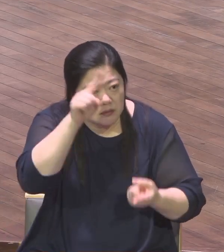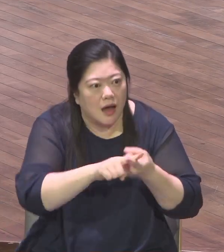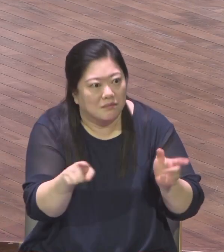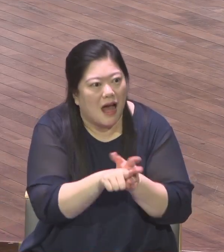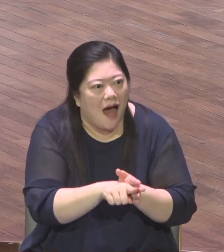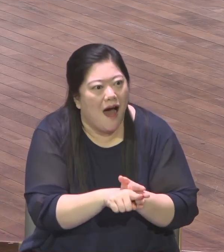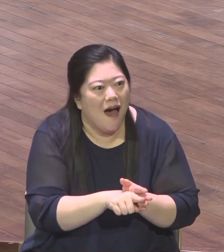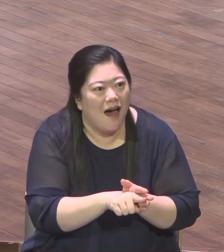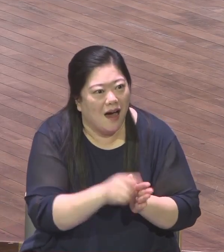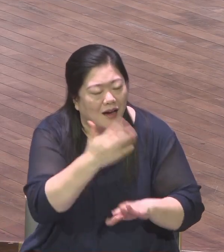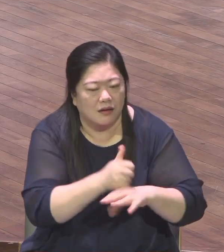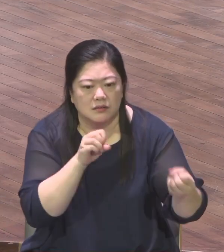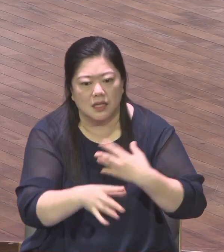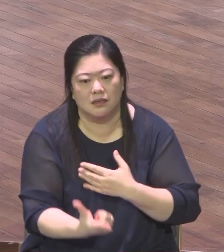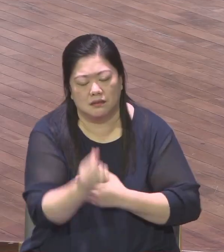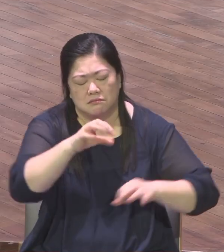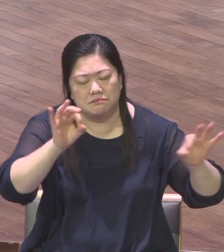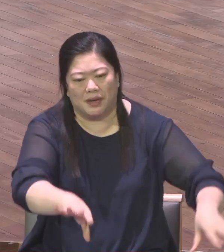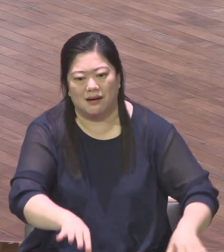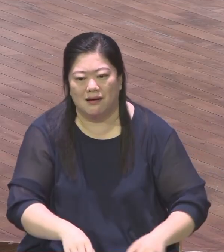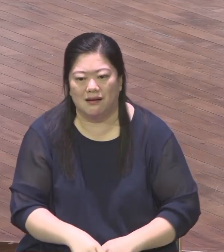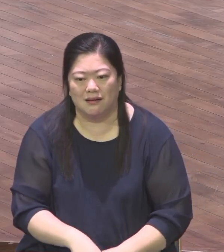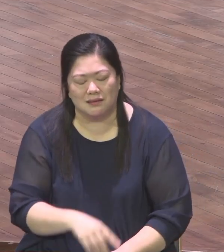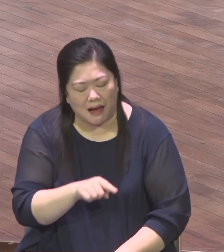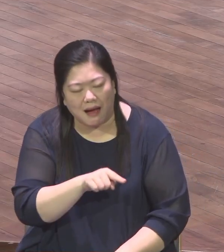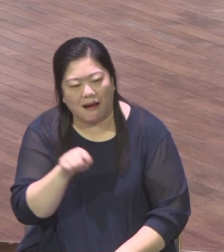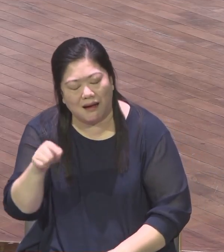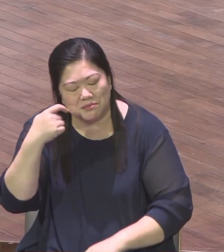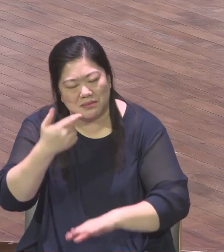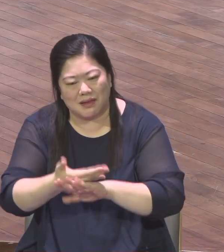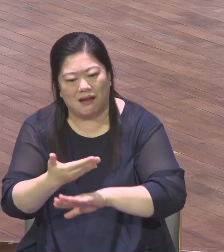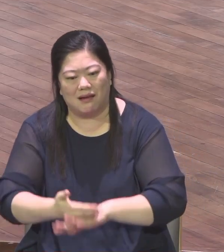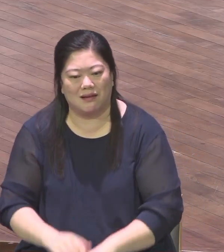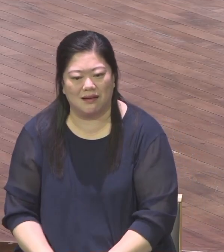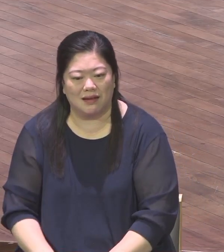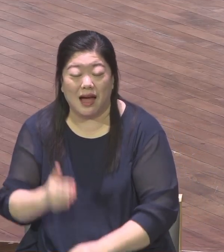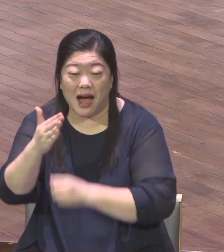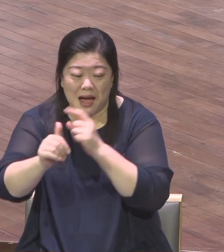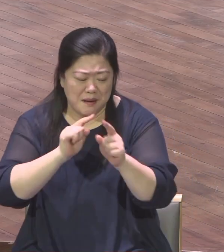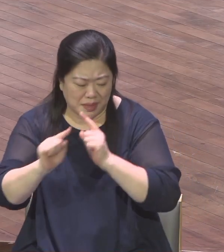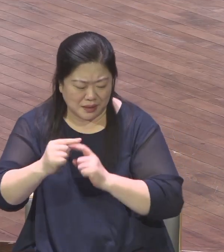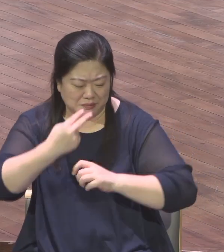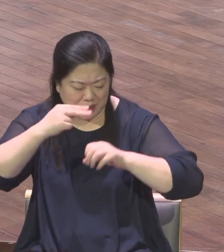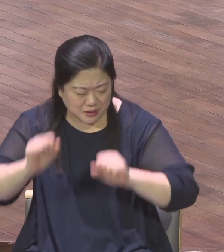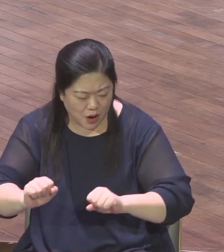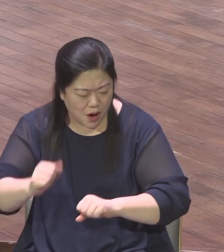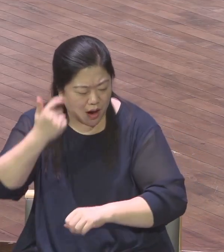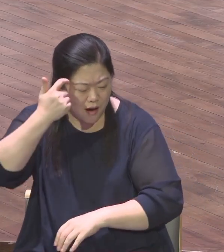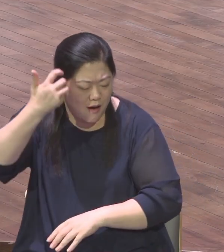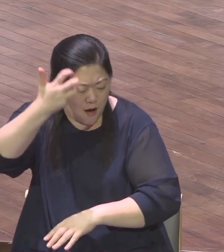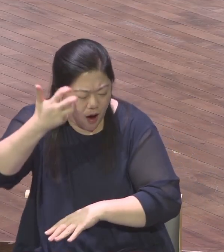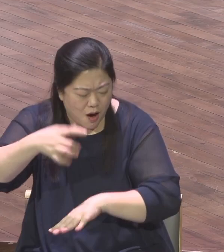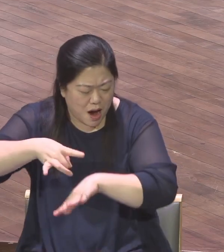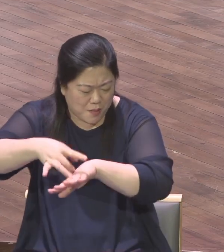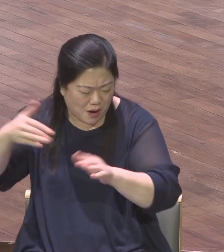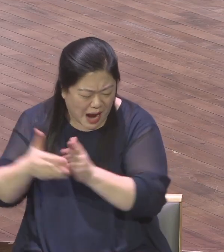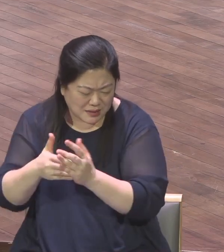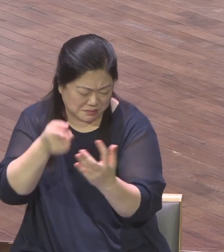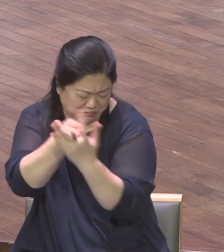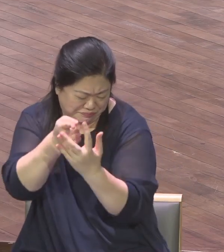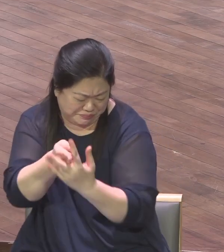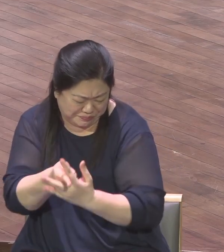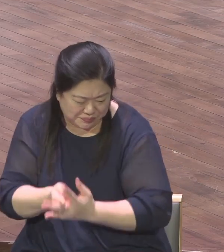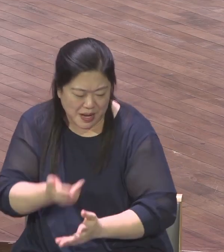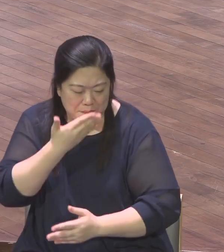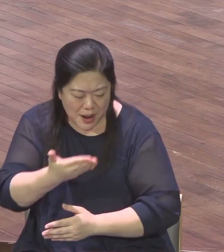활력이 있어 좌우의 날선 어떤 검보다도 예리하여 혼과 영과 관절과 골수를 찔러 쪼개기까지 하며 또